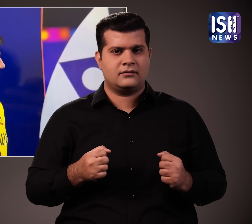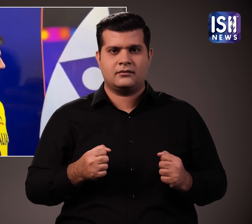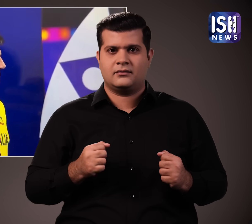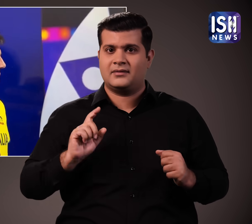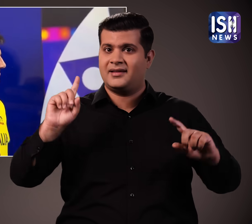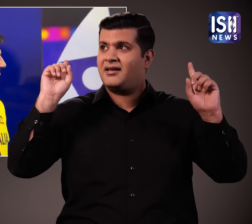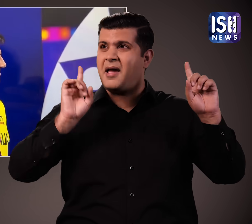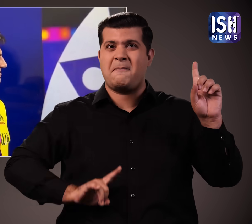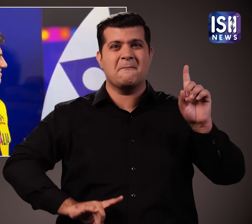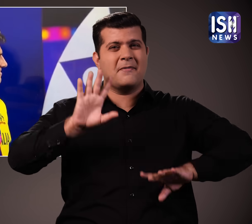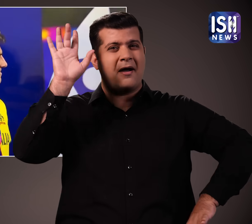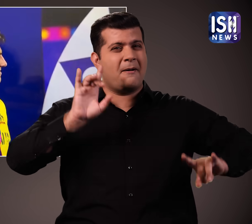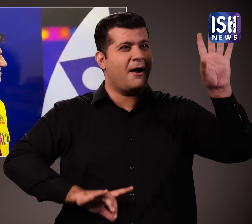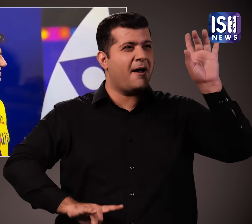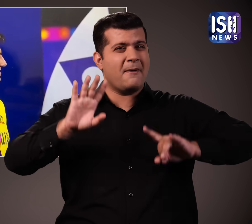जबकि बैग्राउंड में फटा के फूट रहे थे